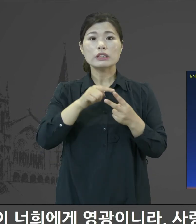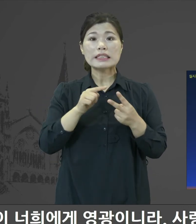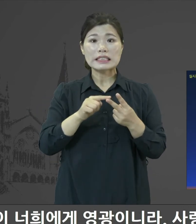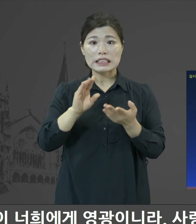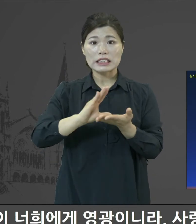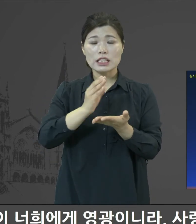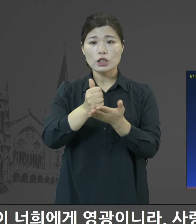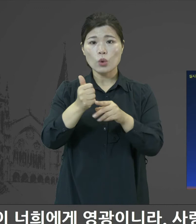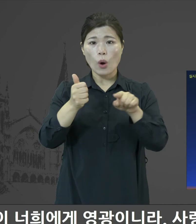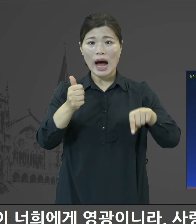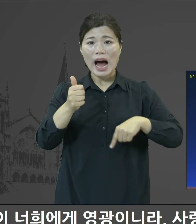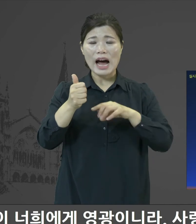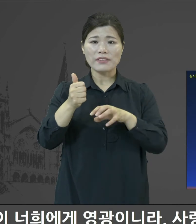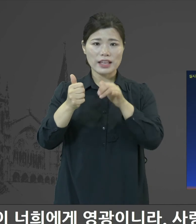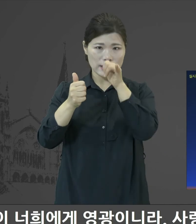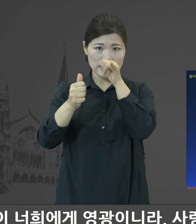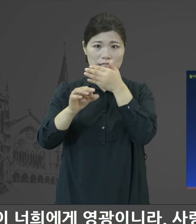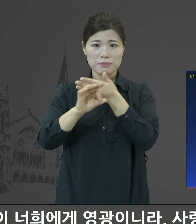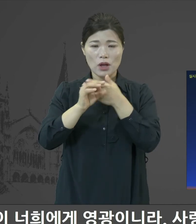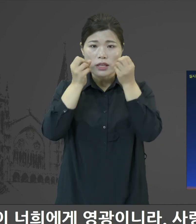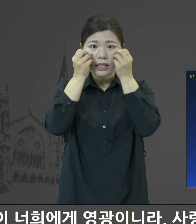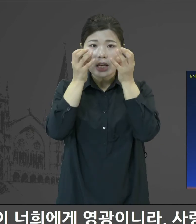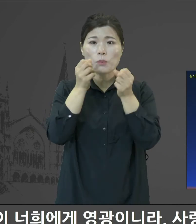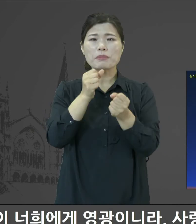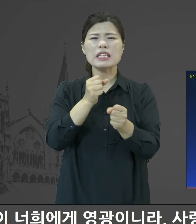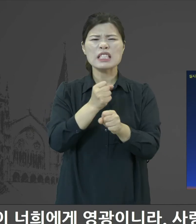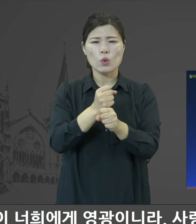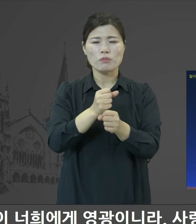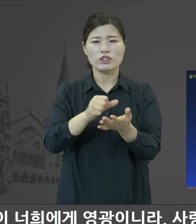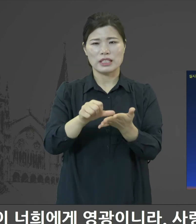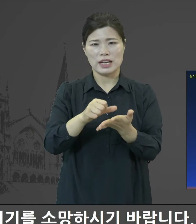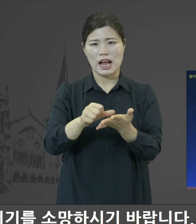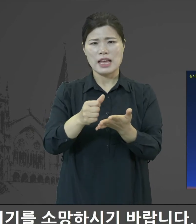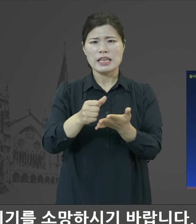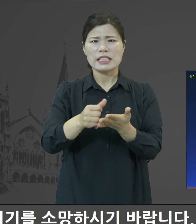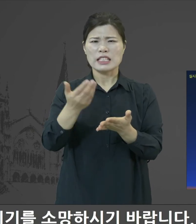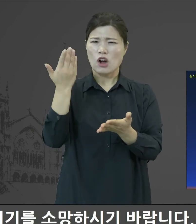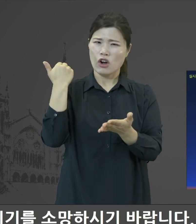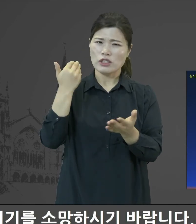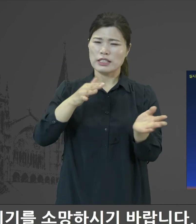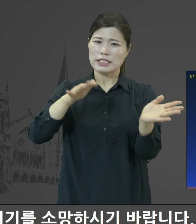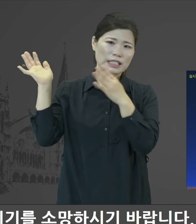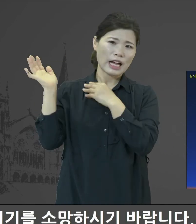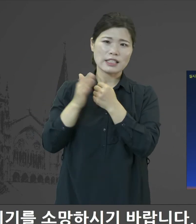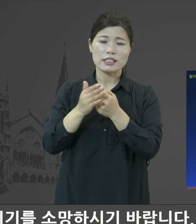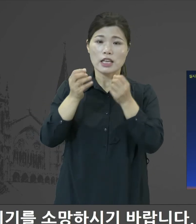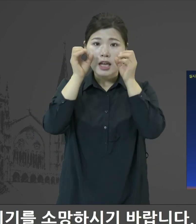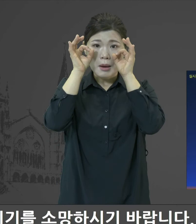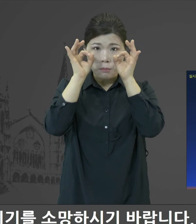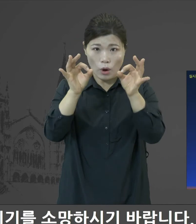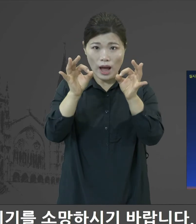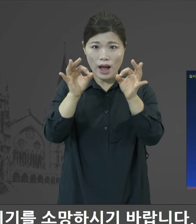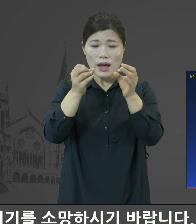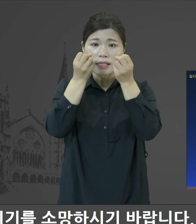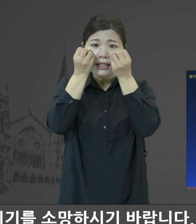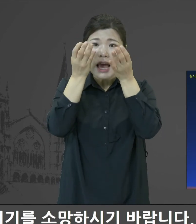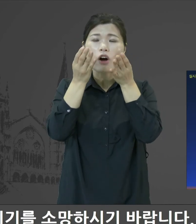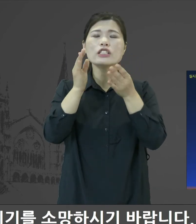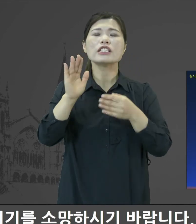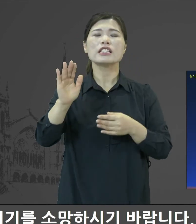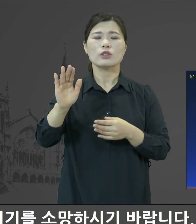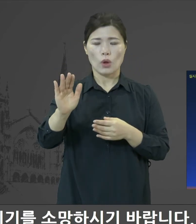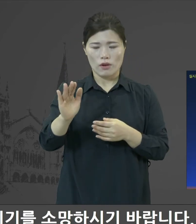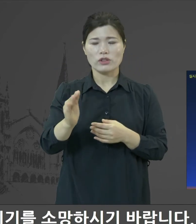그리스도 안에 있으면 새로운 피조물이라, 이전 것은 지나갔으니 보라 새 것이 되었도다.